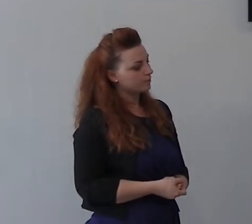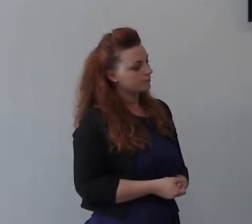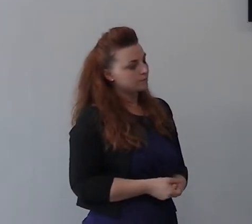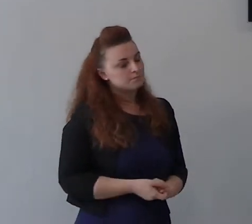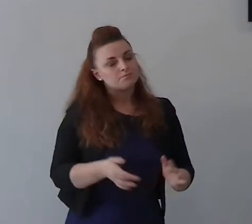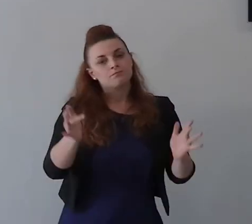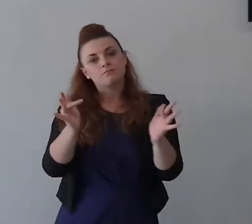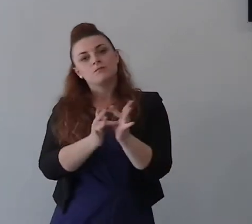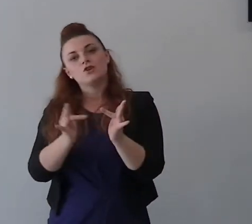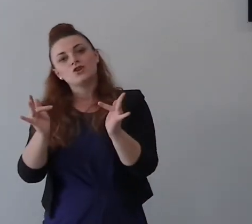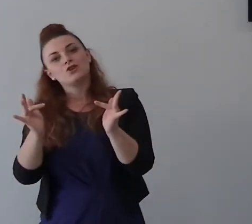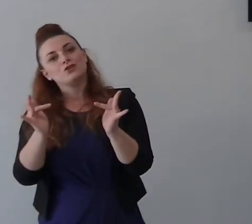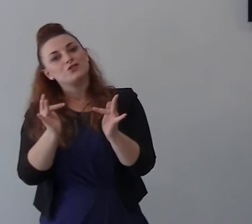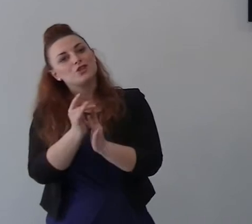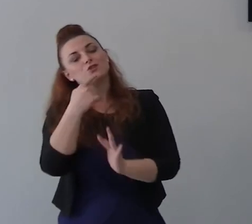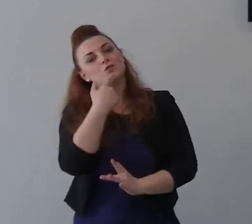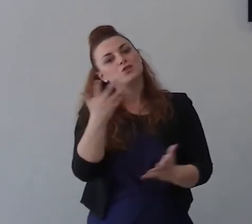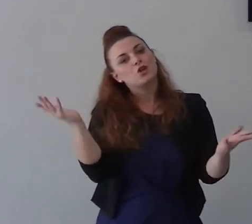Gesù ti dice: